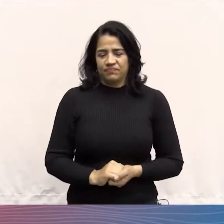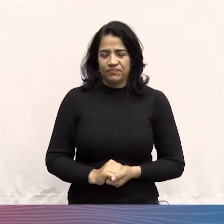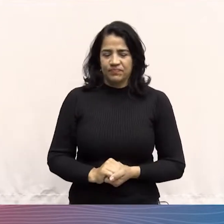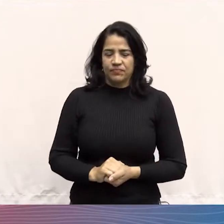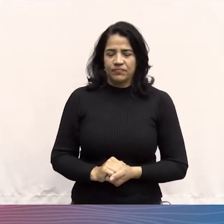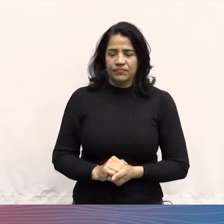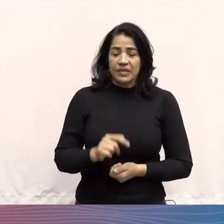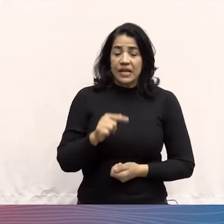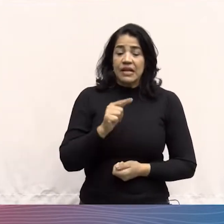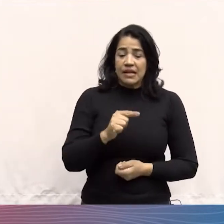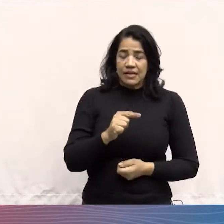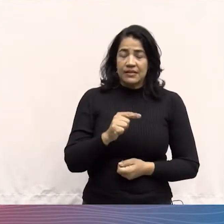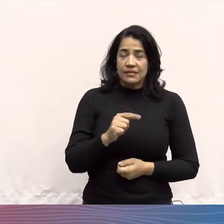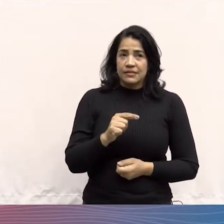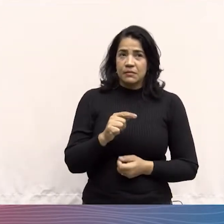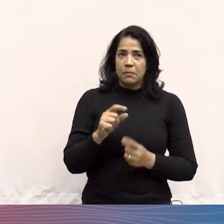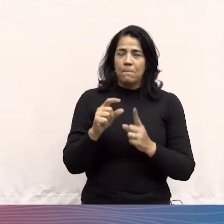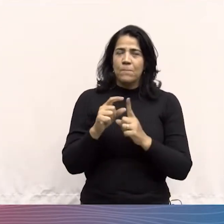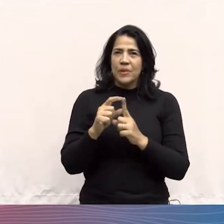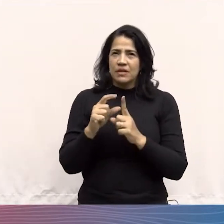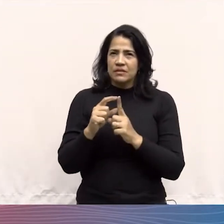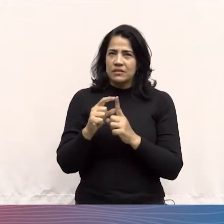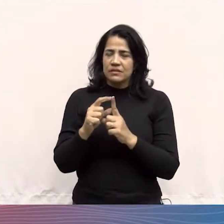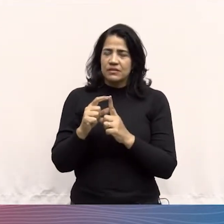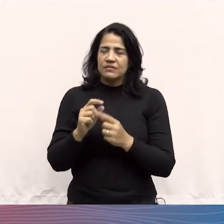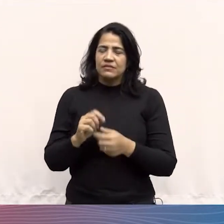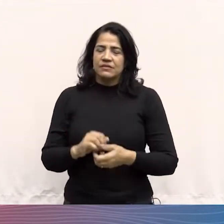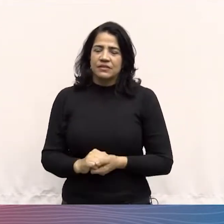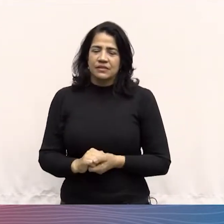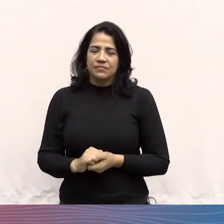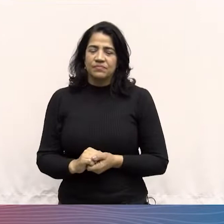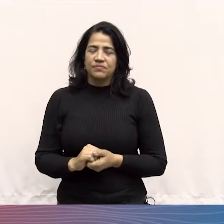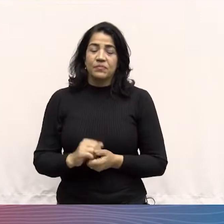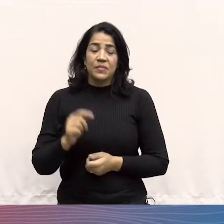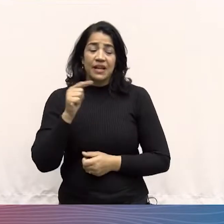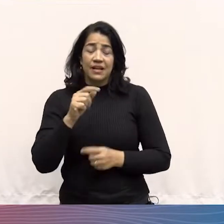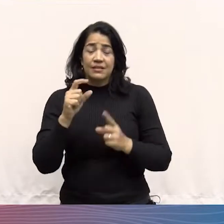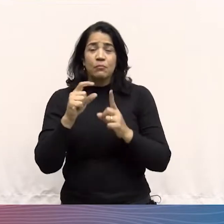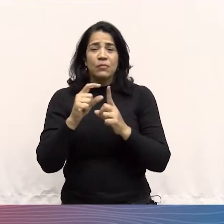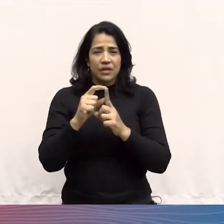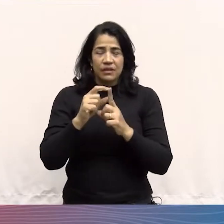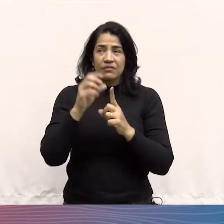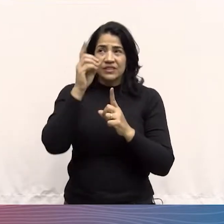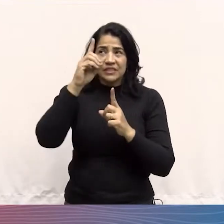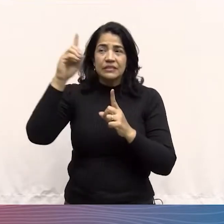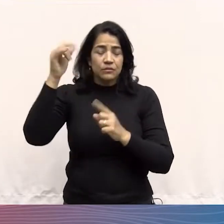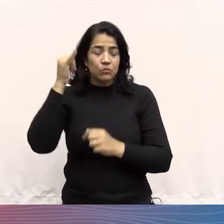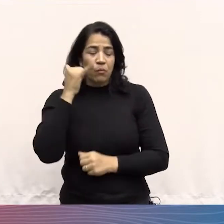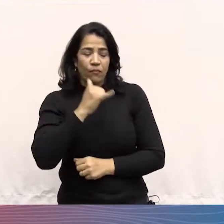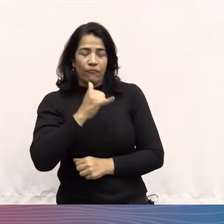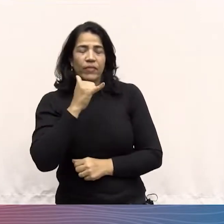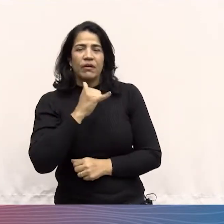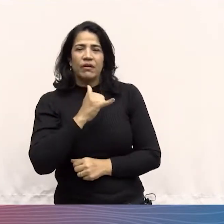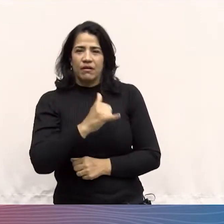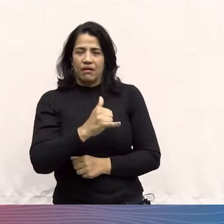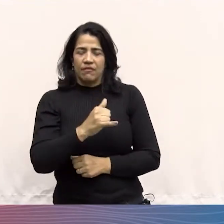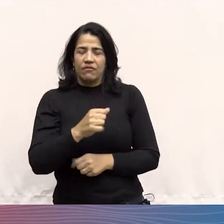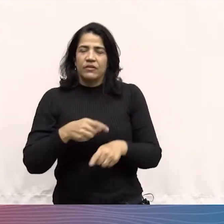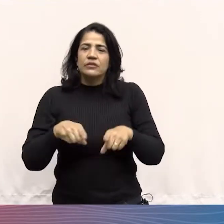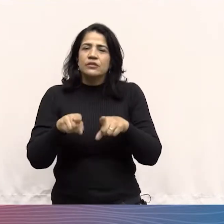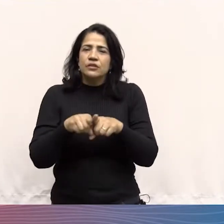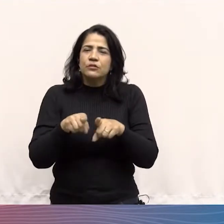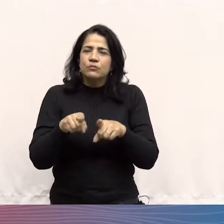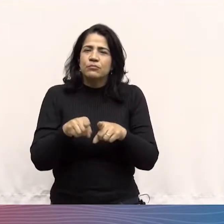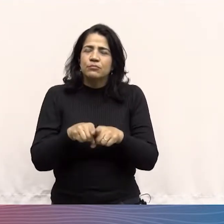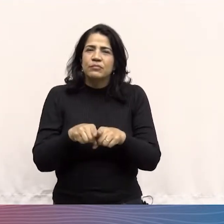Essa palavra que Deus... Amanhã eu vou falar mais sobre isso. Essa palavra que Deus falava alimentava a